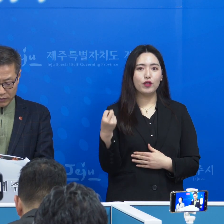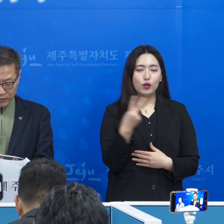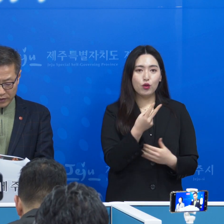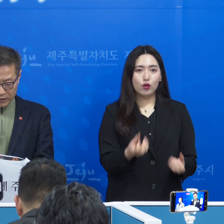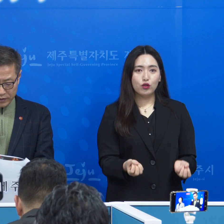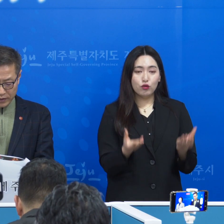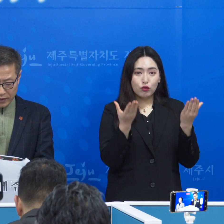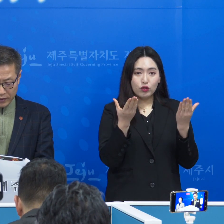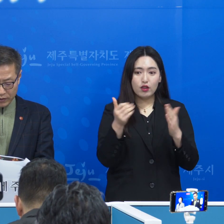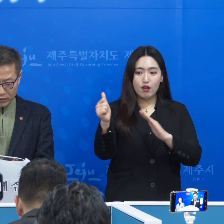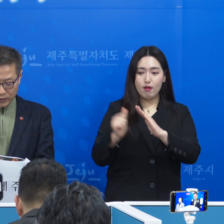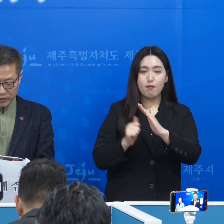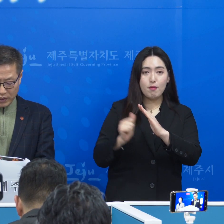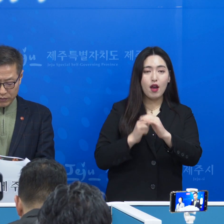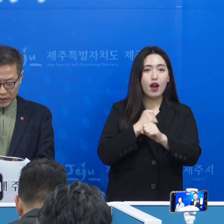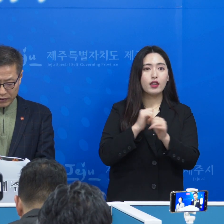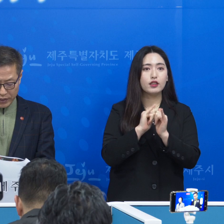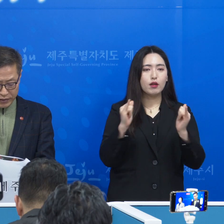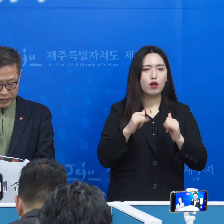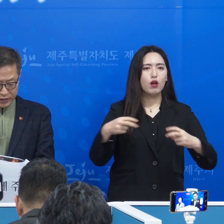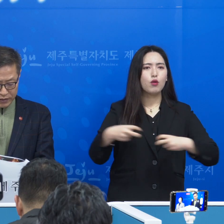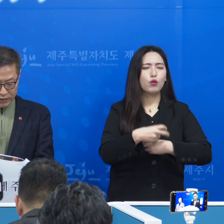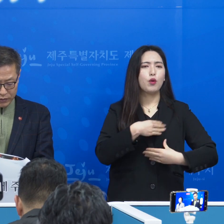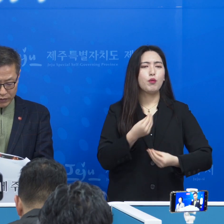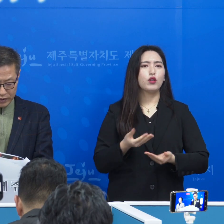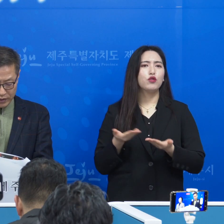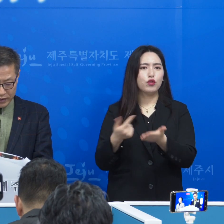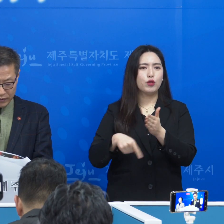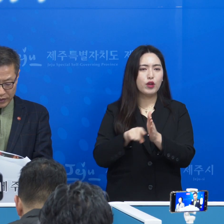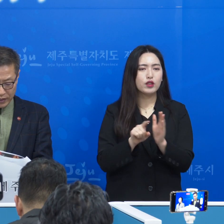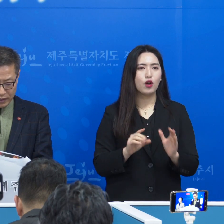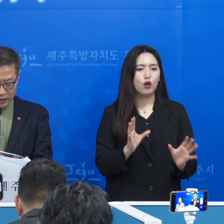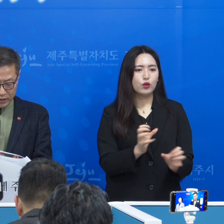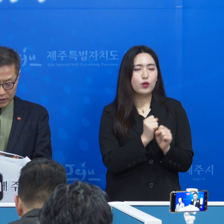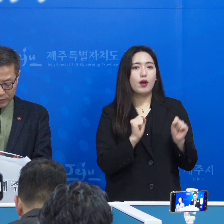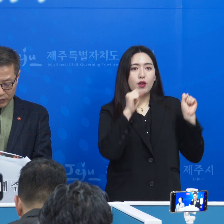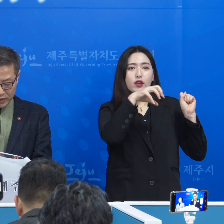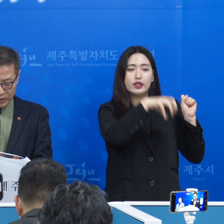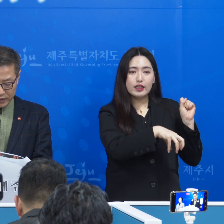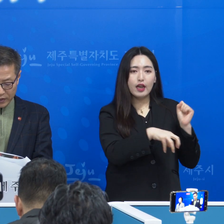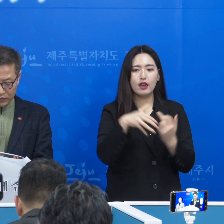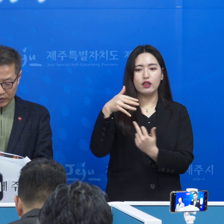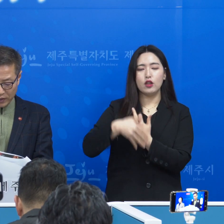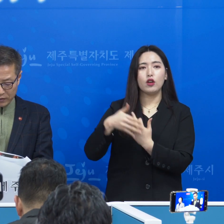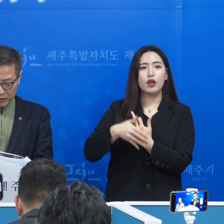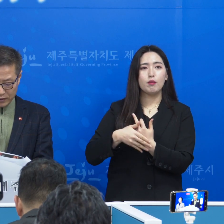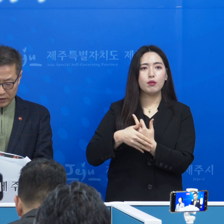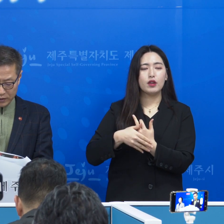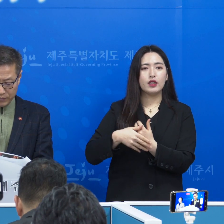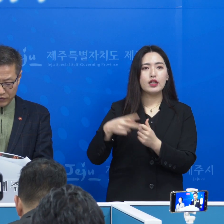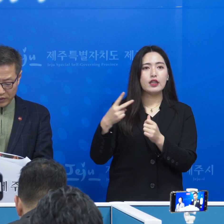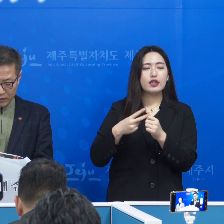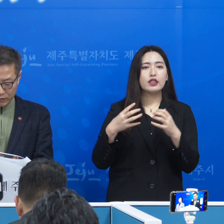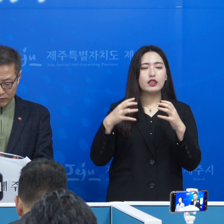축제를 찾는 관광객들에게 교통편의를 제공하기 위하여 제주시 종합경기장과 서귀포시